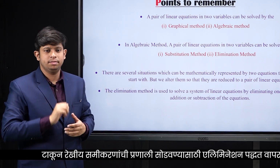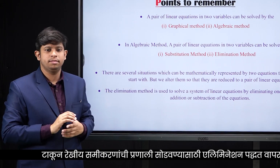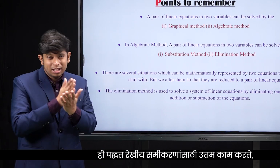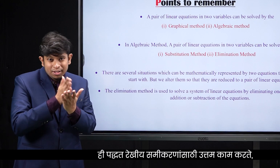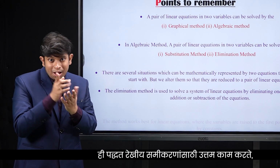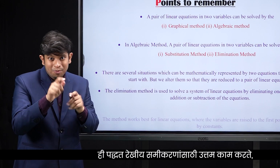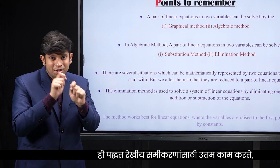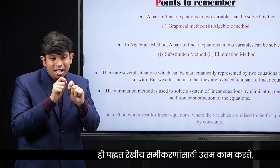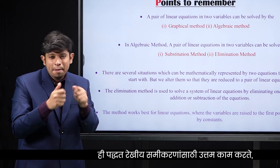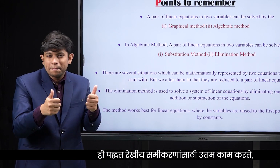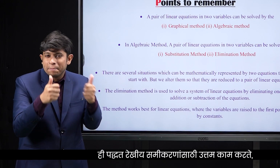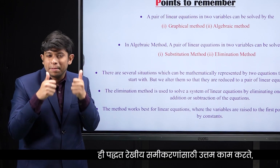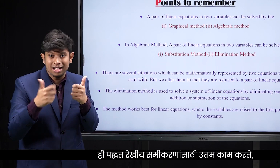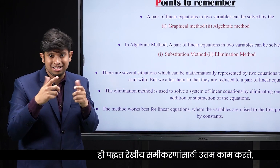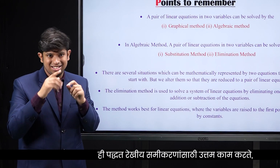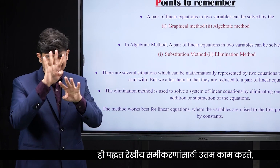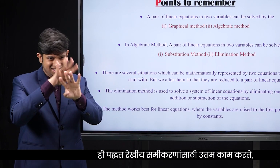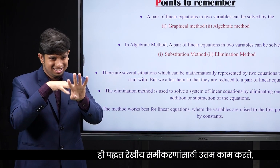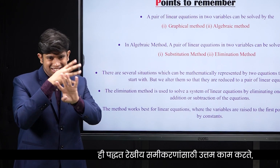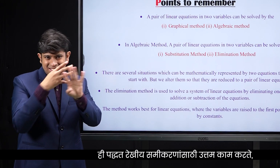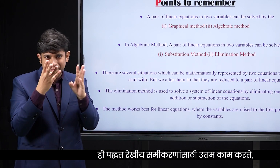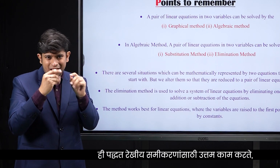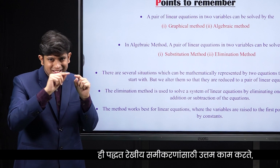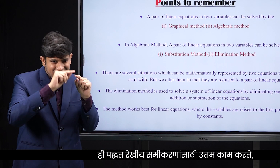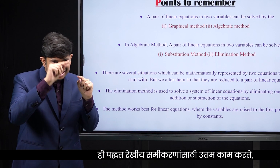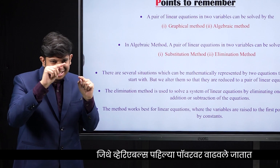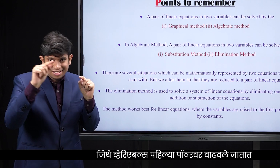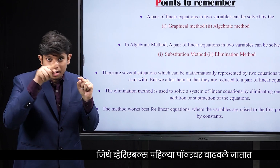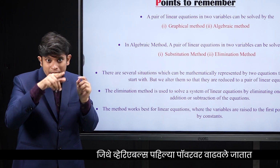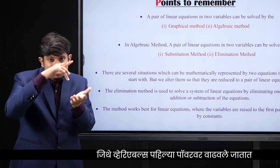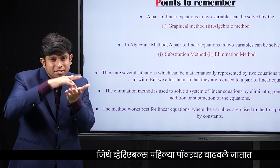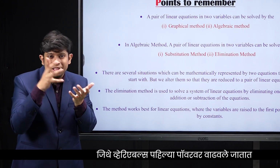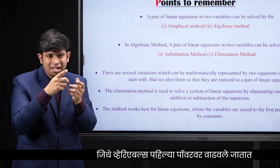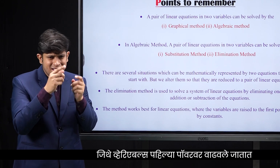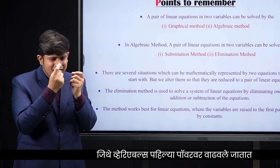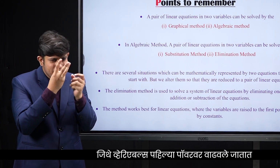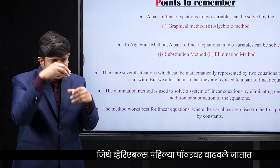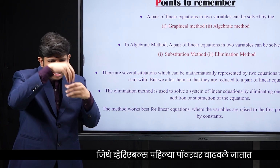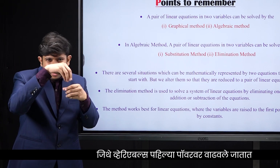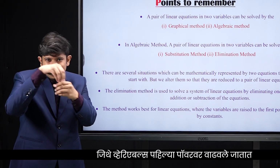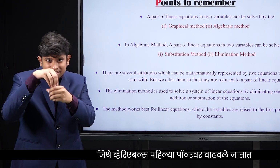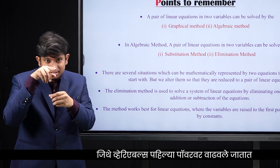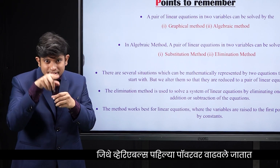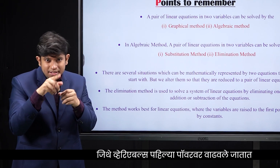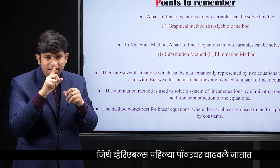ही पद्धत रेखीय समीकरणांसाठी उत्तम काम करते, जिथे व्हेरिएबल्स पहिल्या पॉवरवर वाढवले